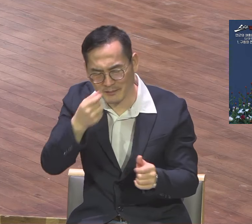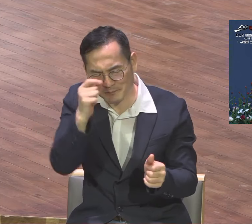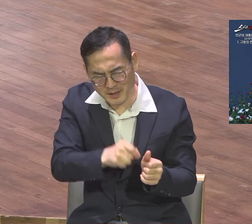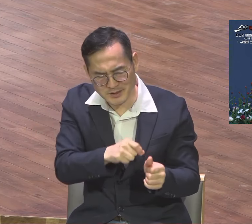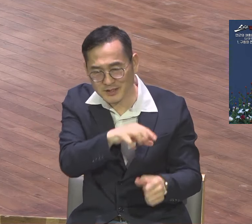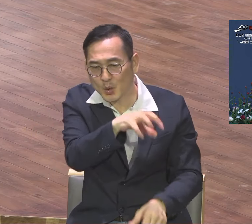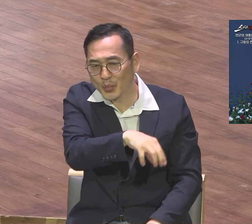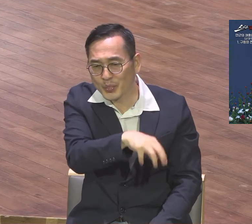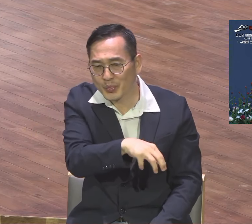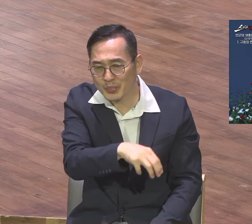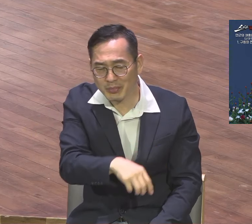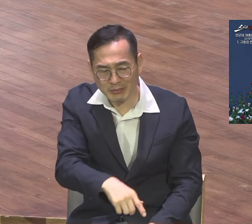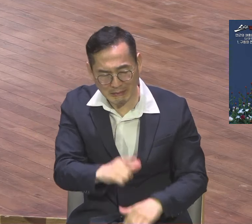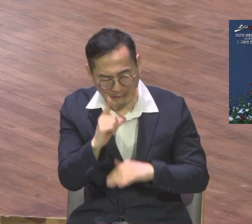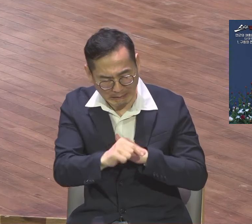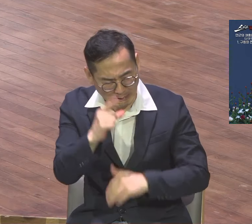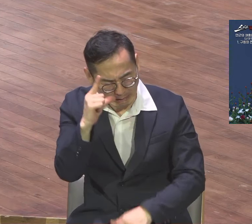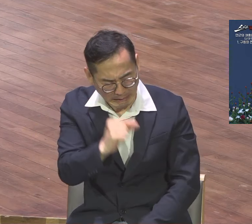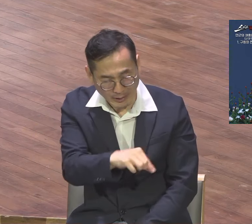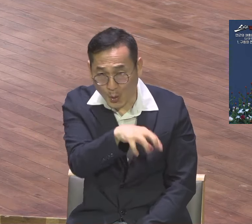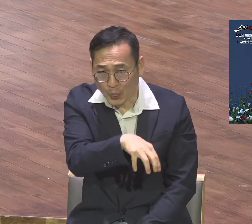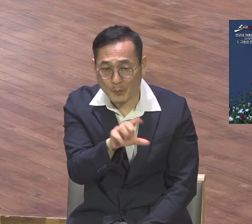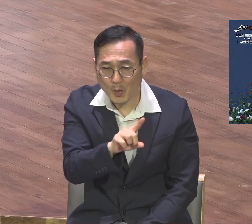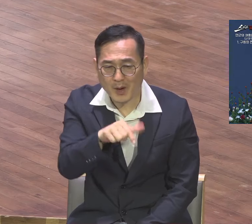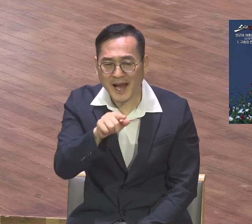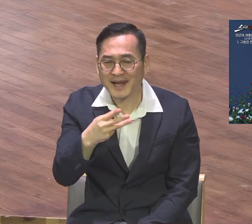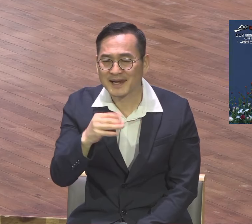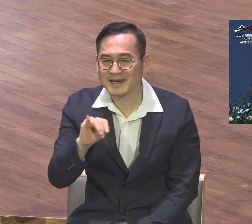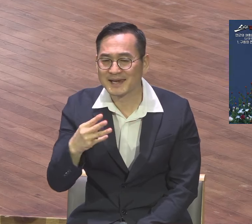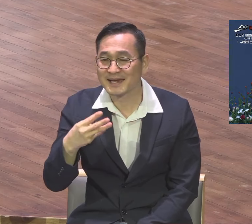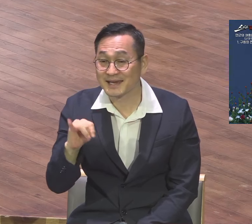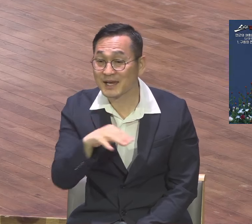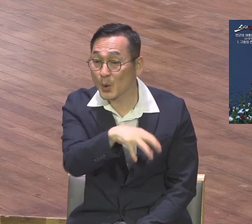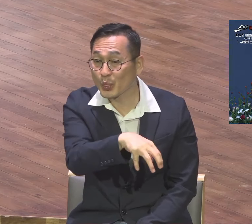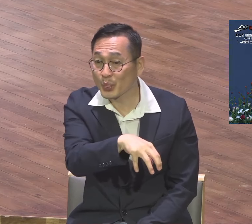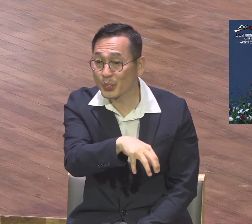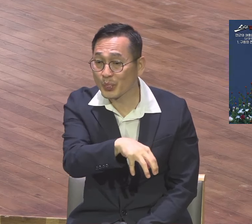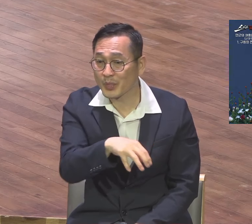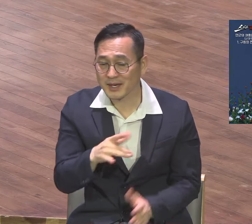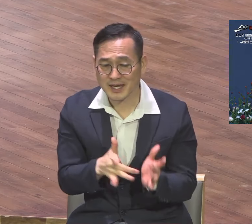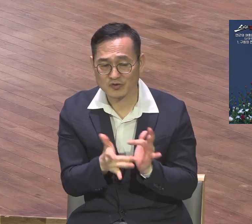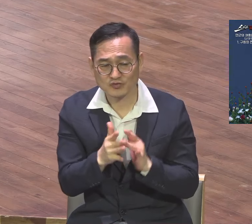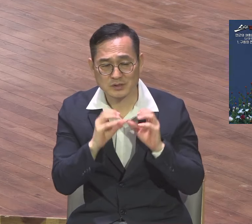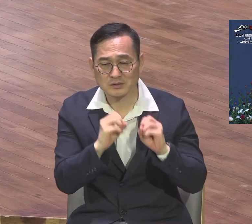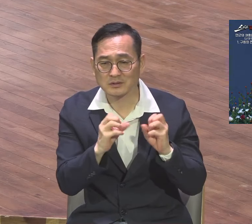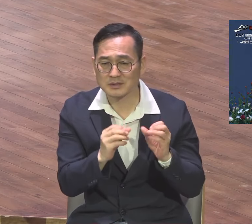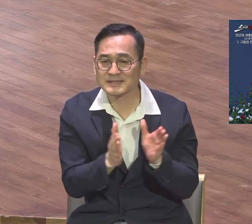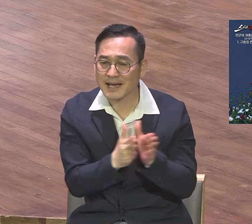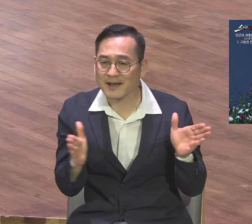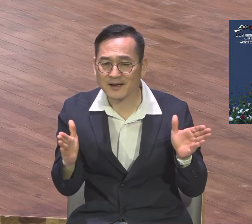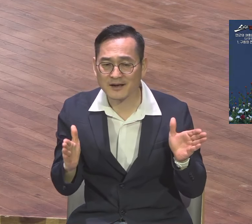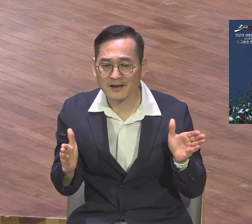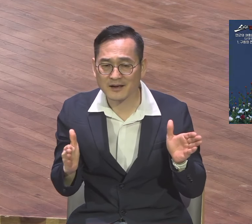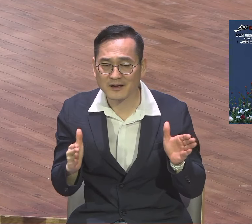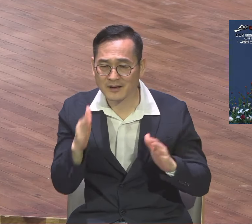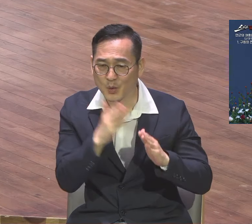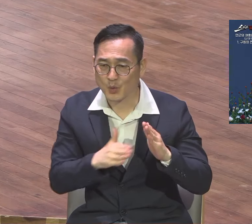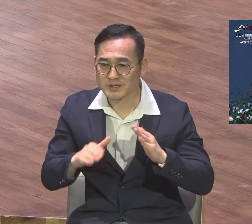멸시와 천대를 받던 지역인 갈릴리 지역 땅에서 사역을 시작할 것임을 예언한 거죠.